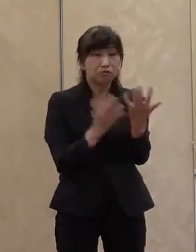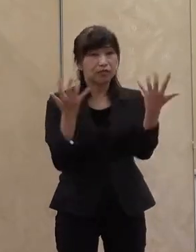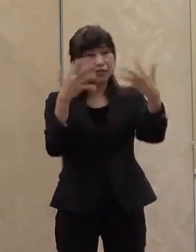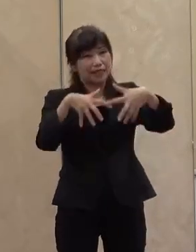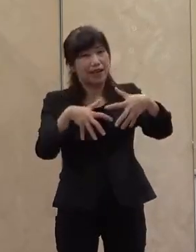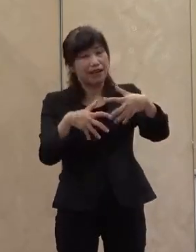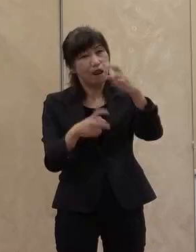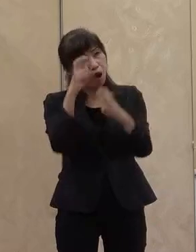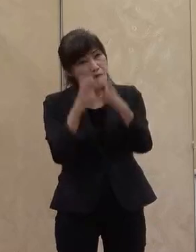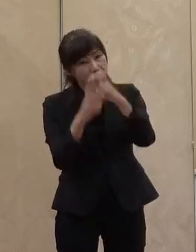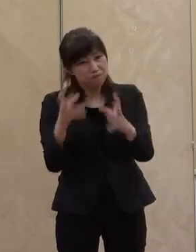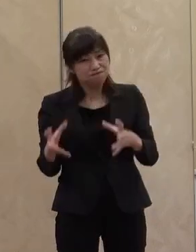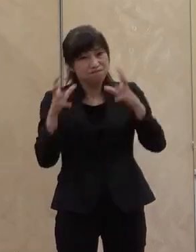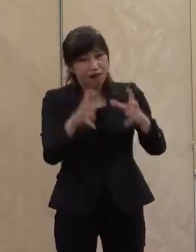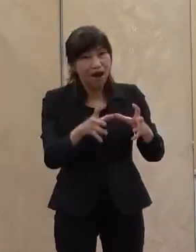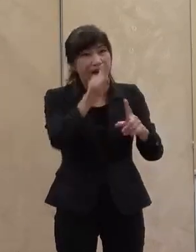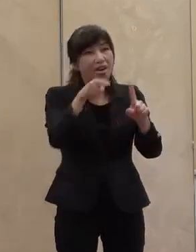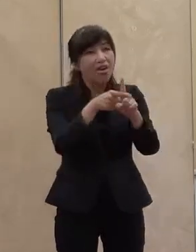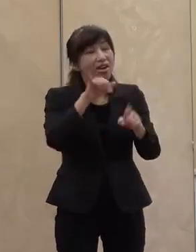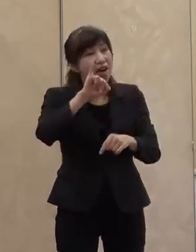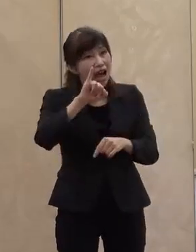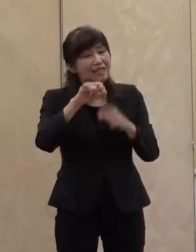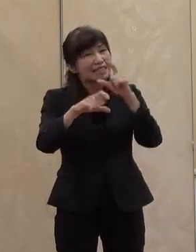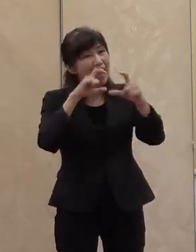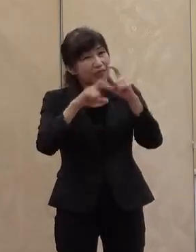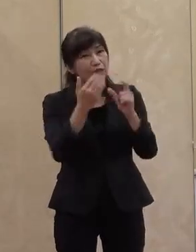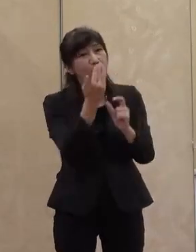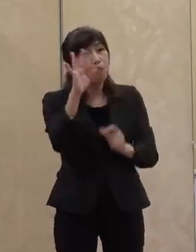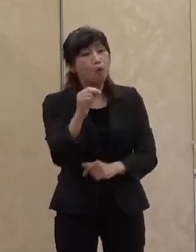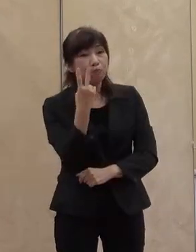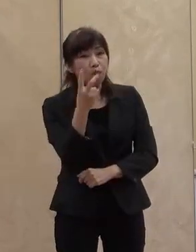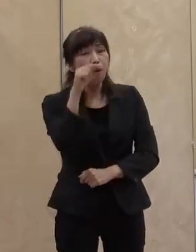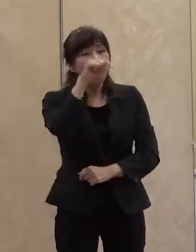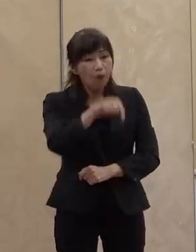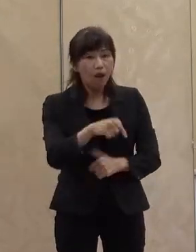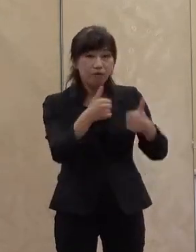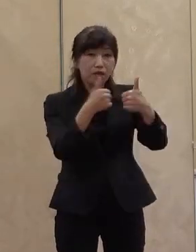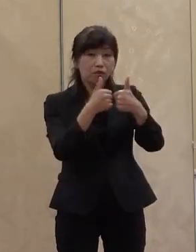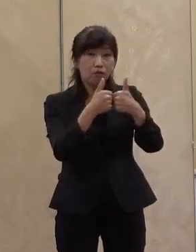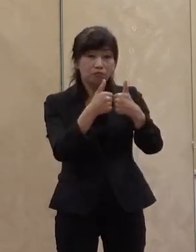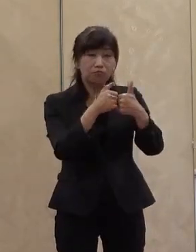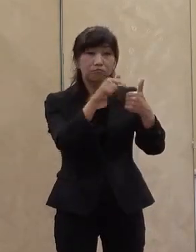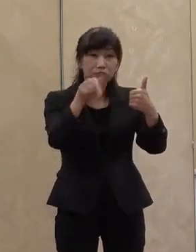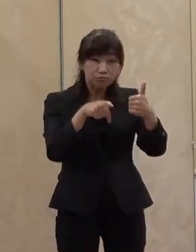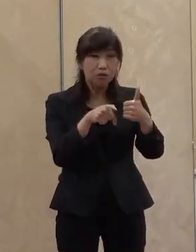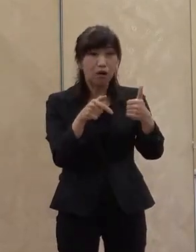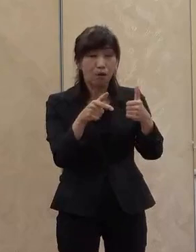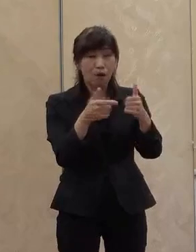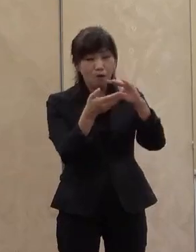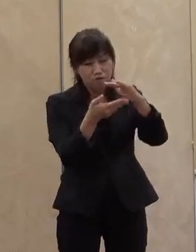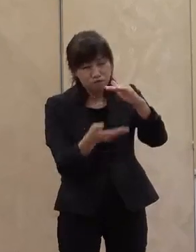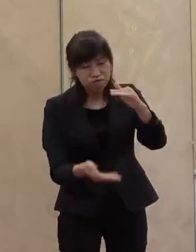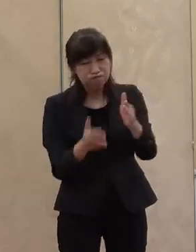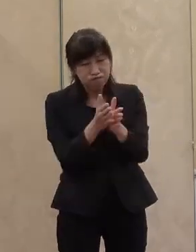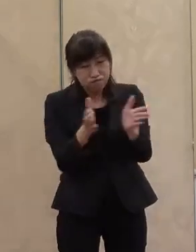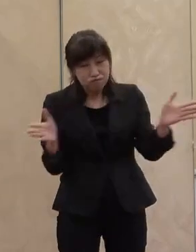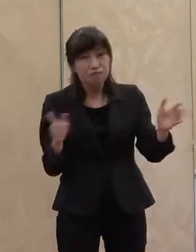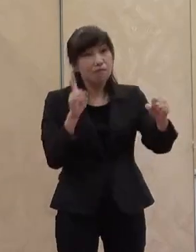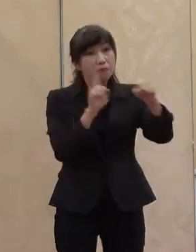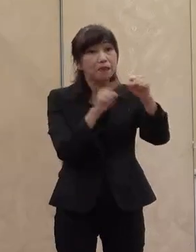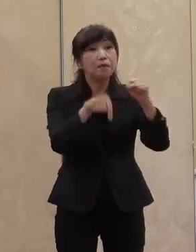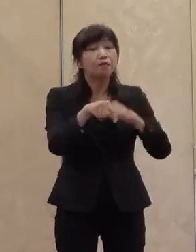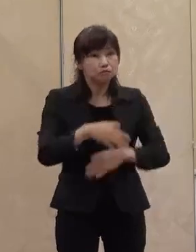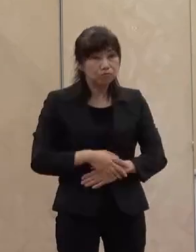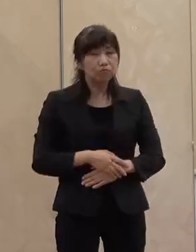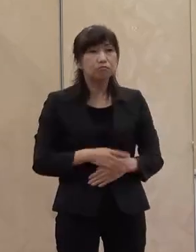民の皆さんの利便性を向上して相談機能を充実させようということをやりたいと思います。でこれ合わせて保健所の業務というの